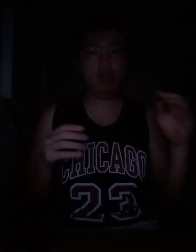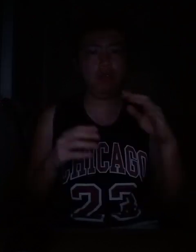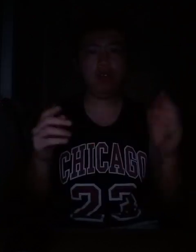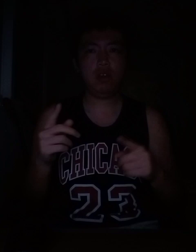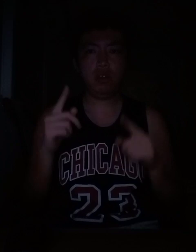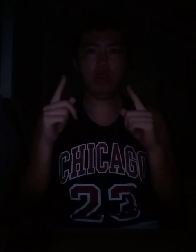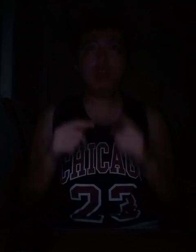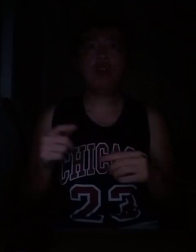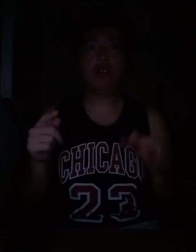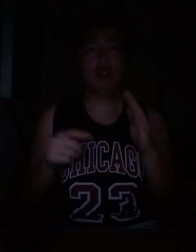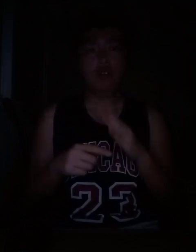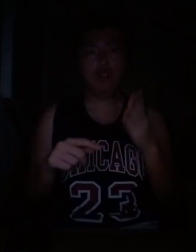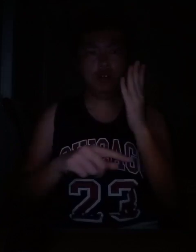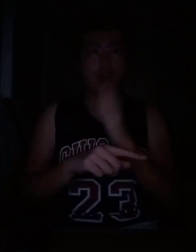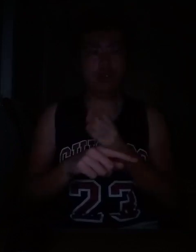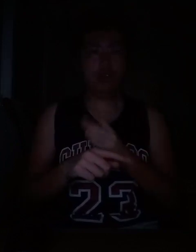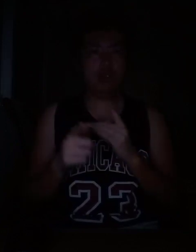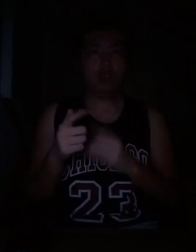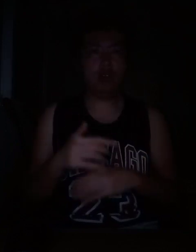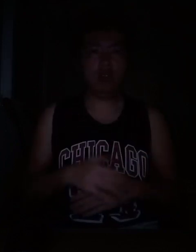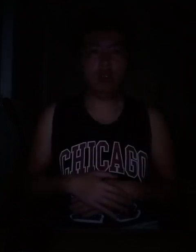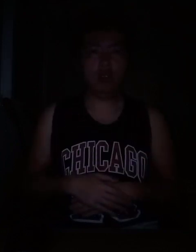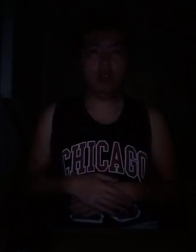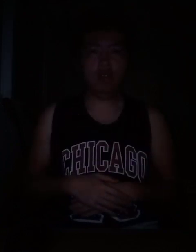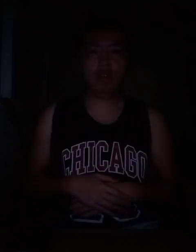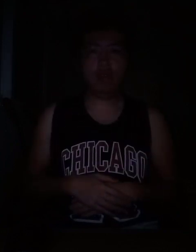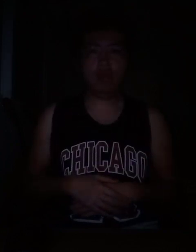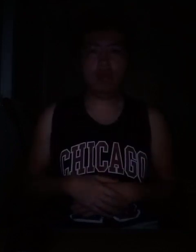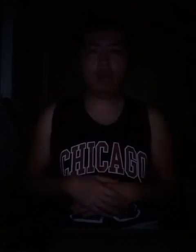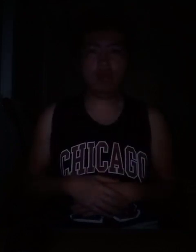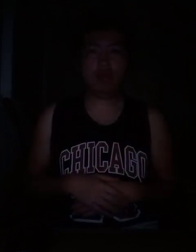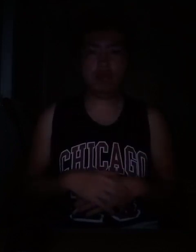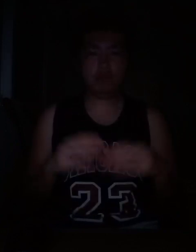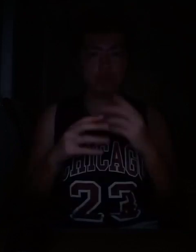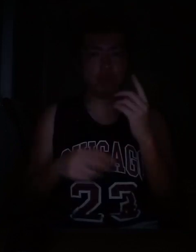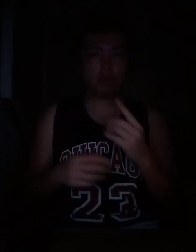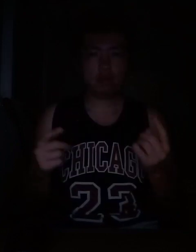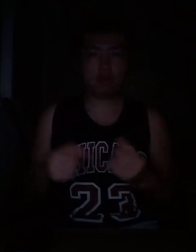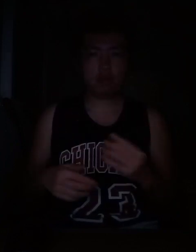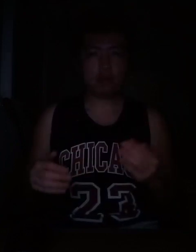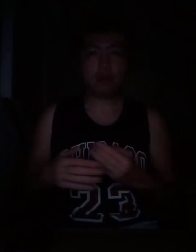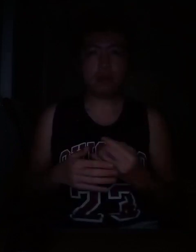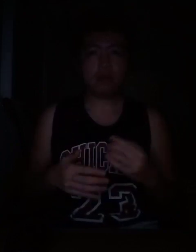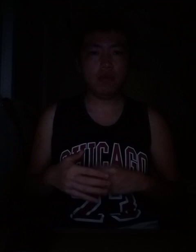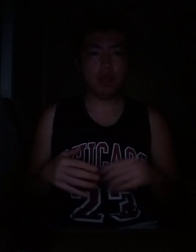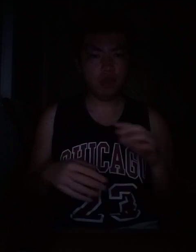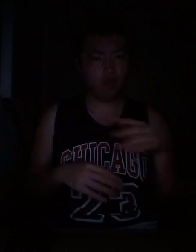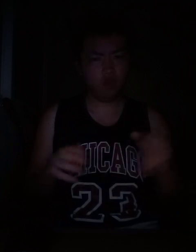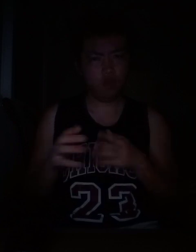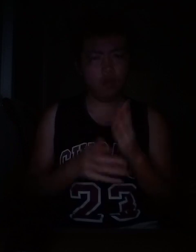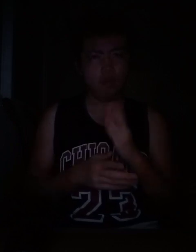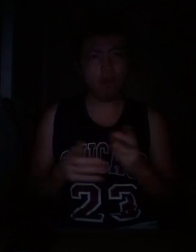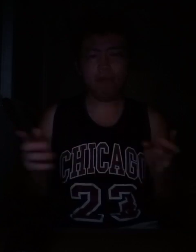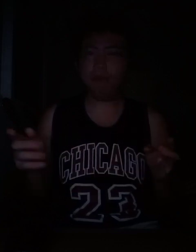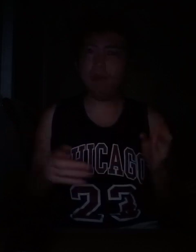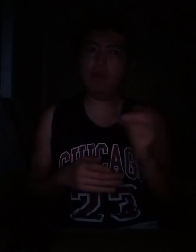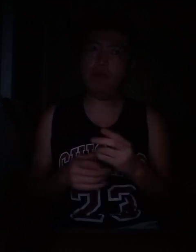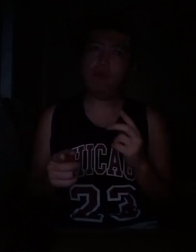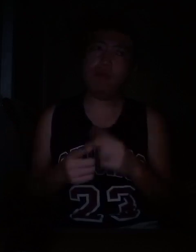지역에 출입도 통제하기로 했습니다. 그런데 회의는 제주도 재난안전대책본부장인 오영훈 도지사가